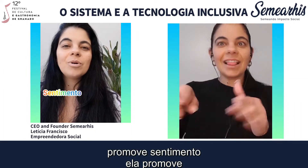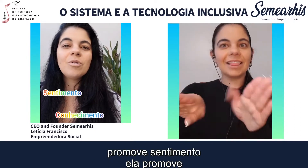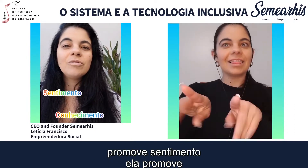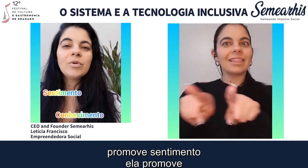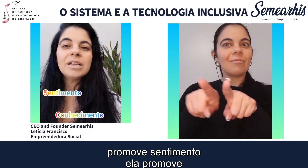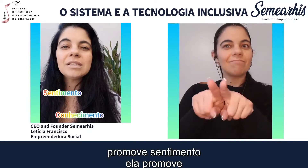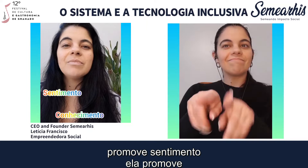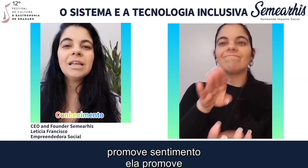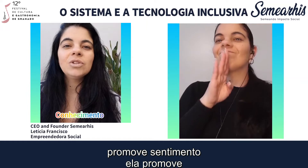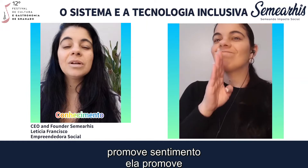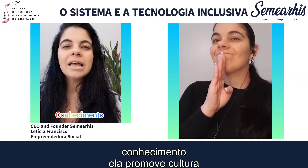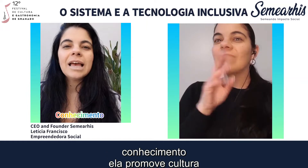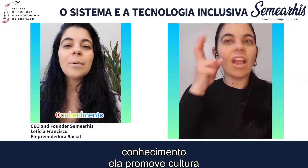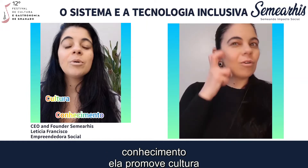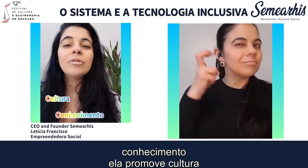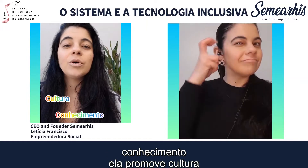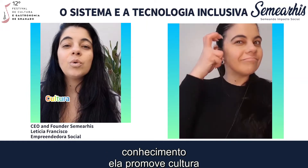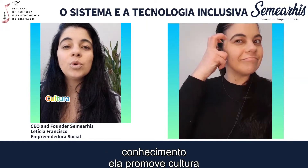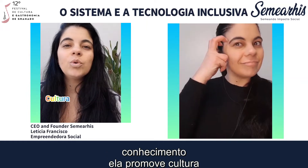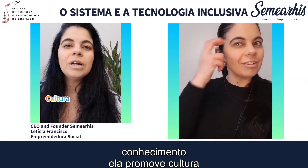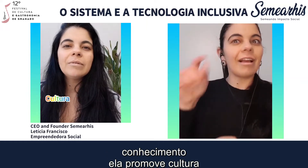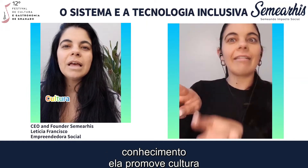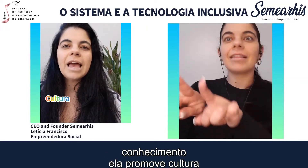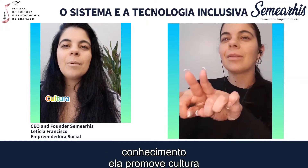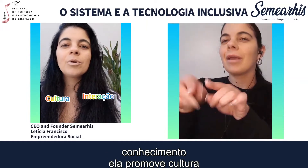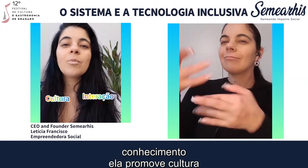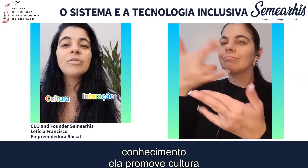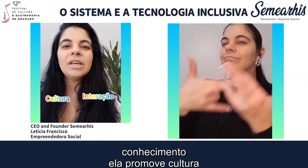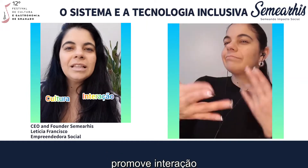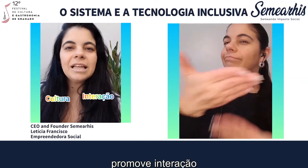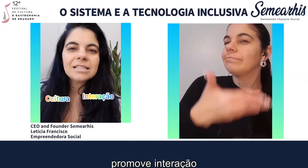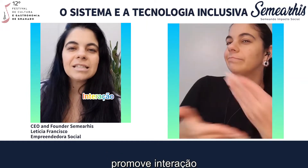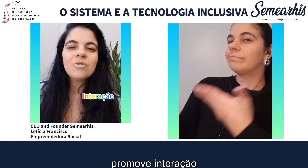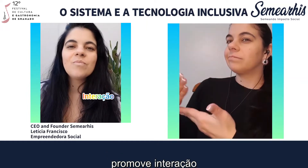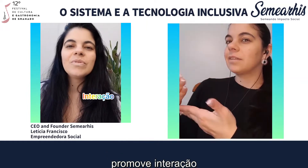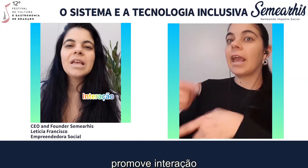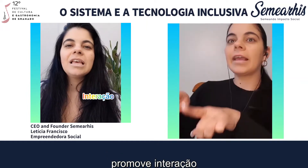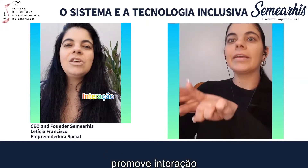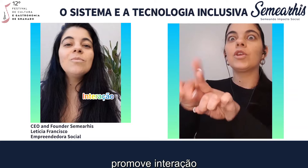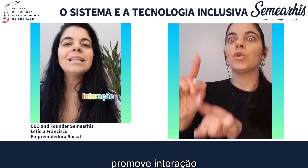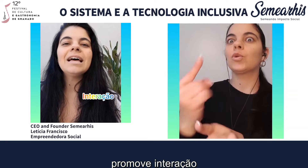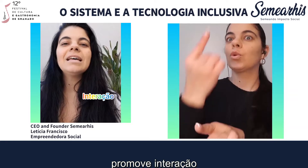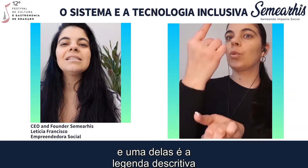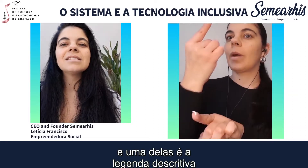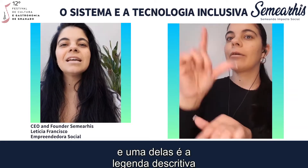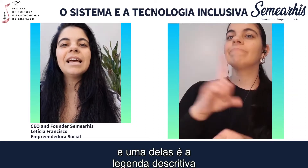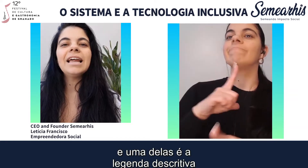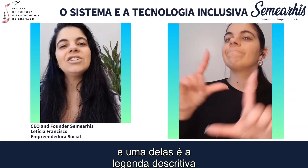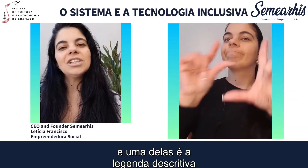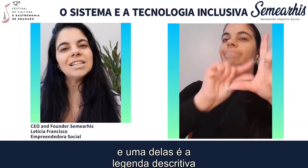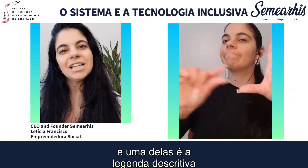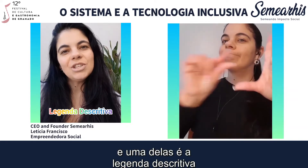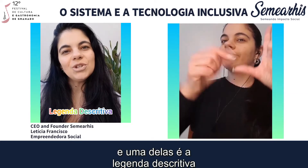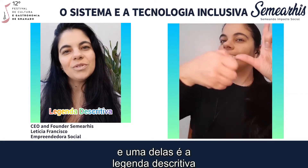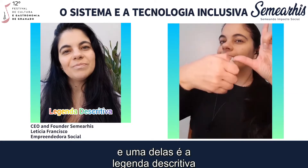ela promove conhecimento, ela promove cultura, ela promove interação, e uma delas é a